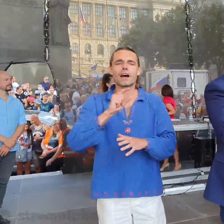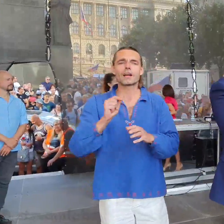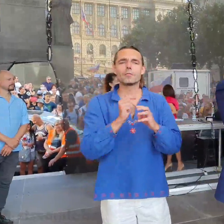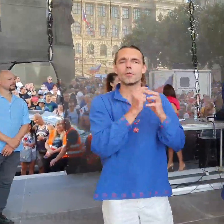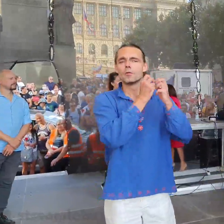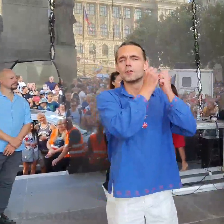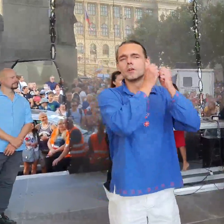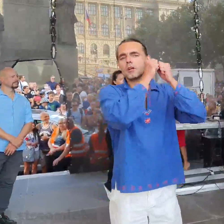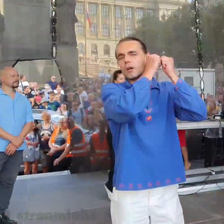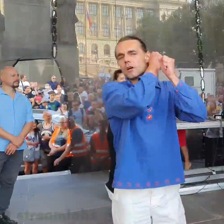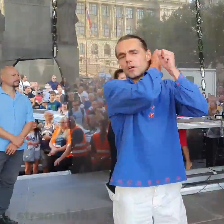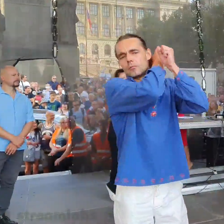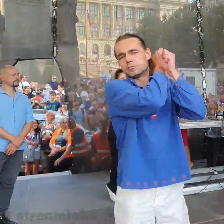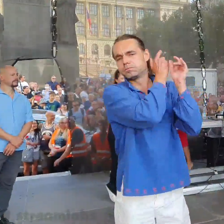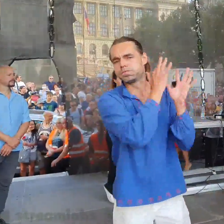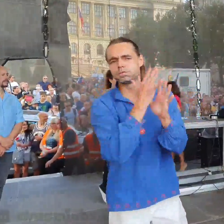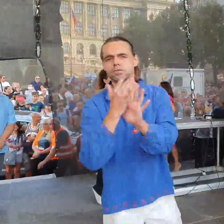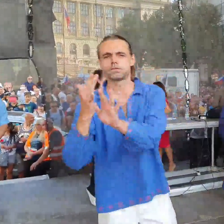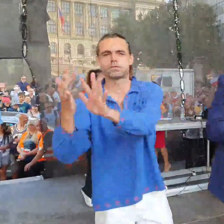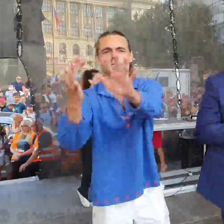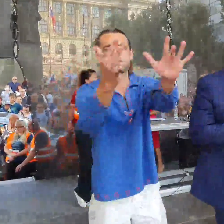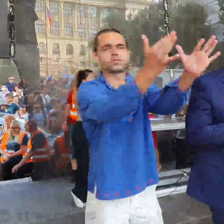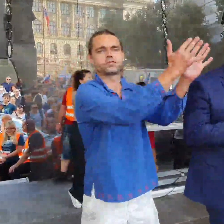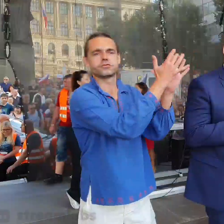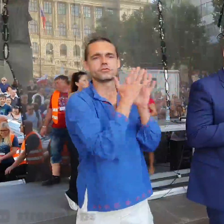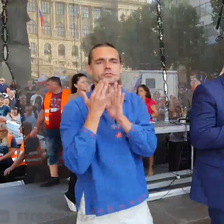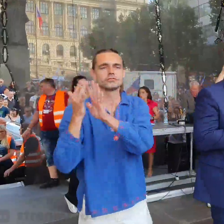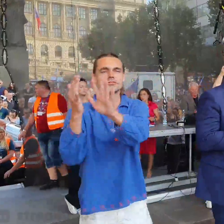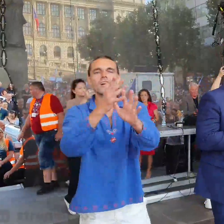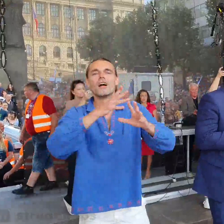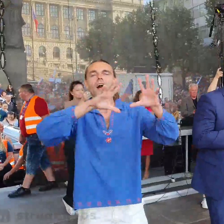oni už nebudou schopni uhasit.